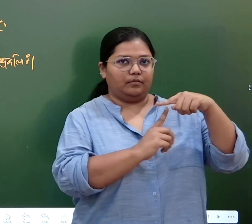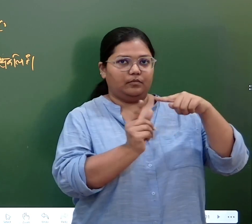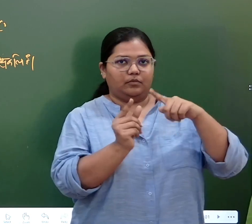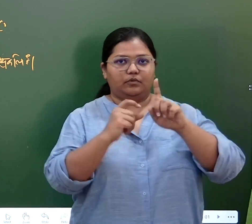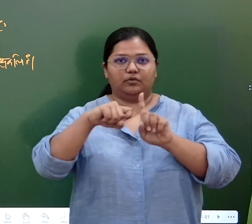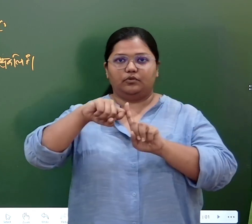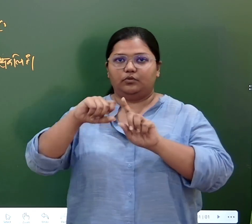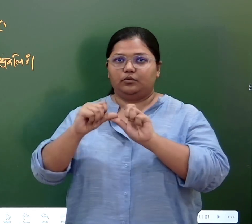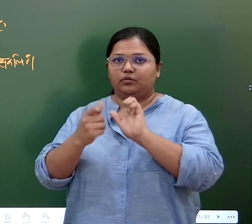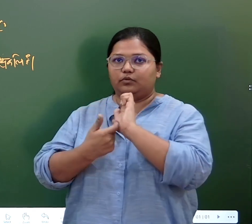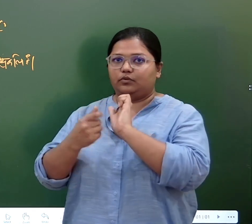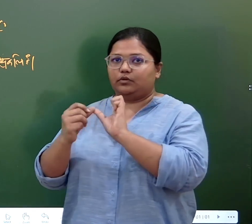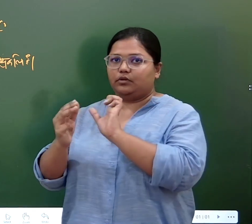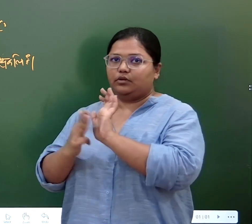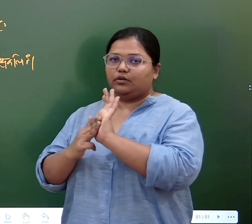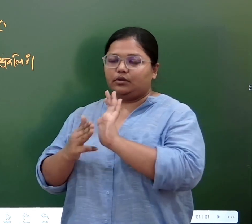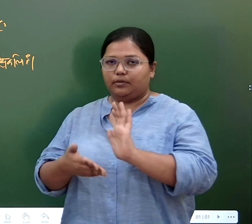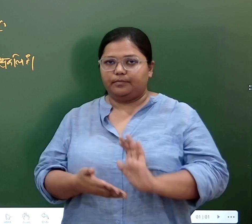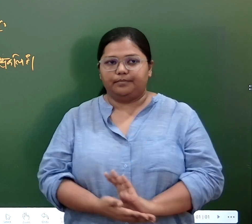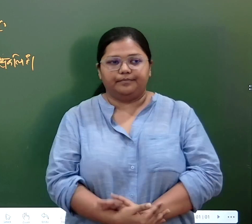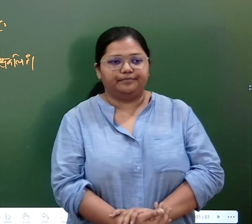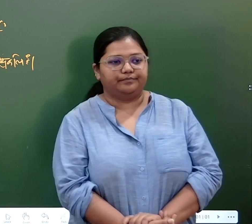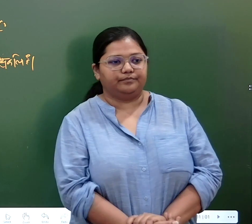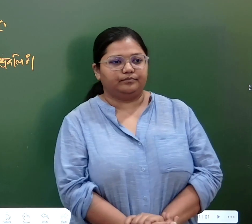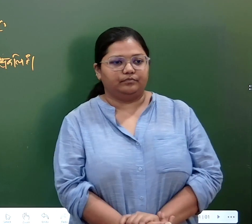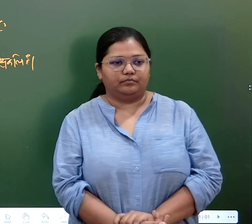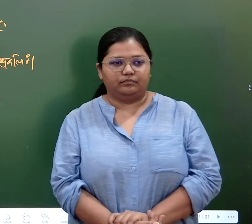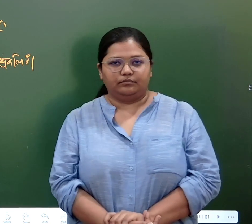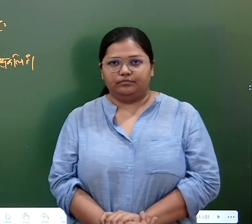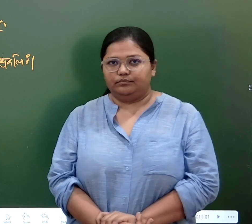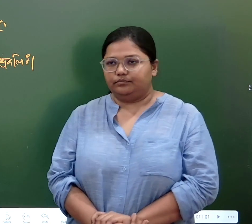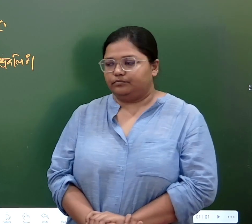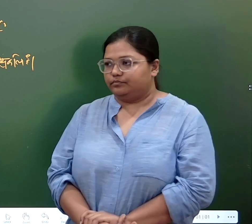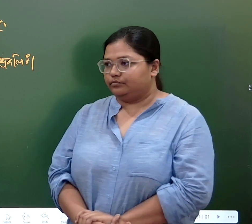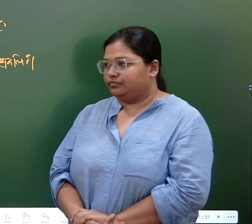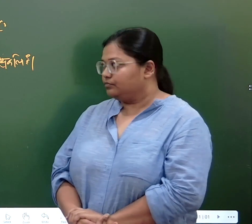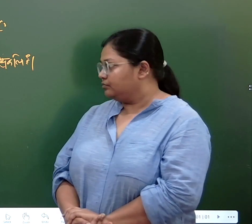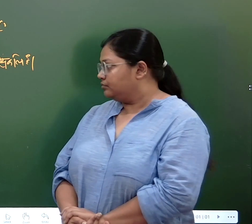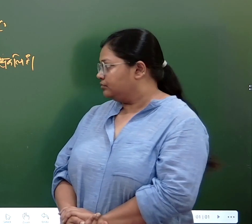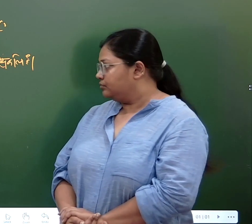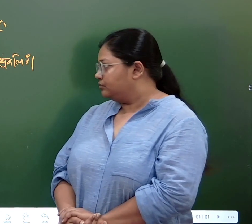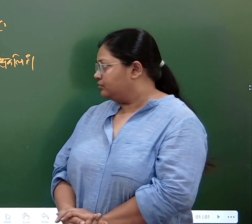चौथा लिखो, सॉरी तीसरा बोल रही थी, फोर्थ लिखो तुकाराम,